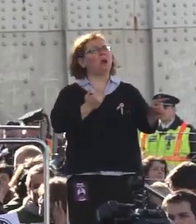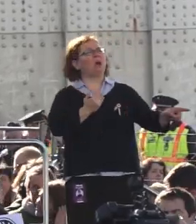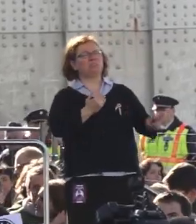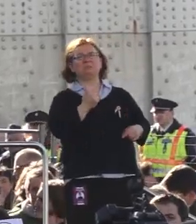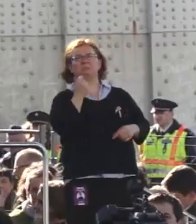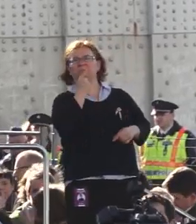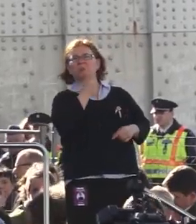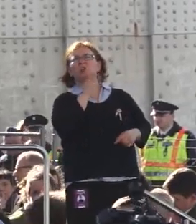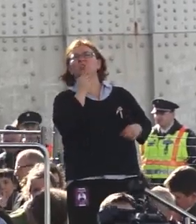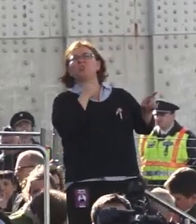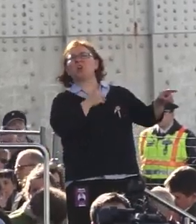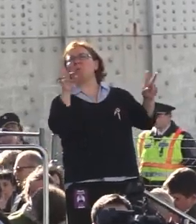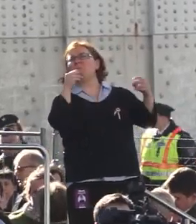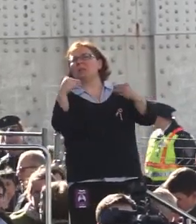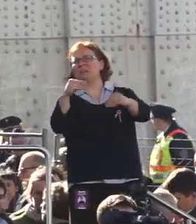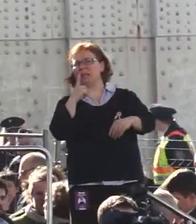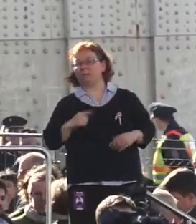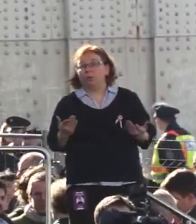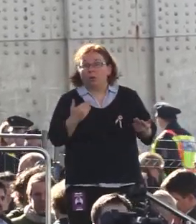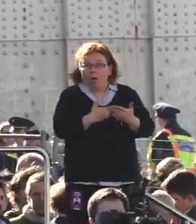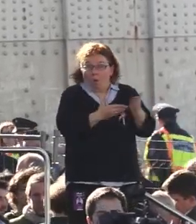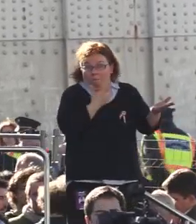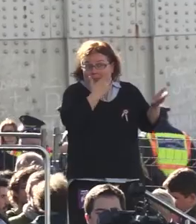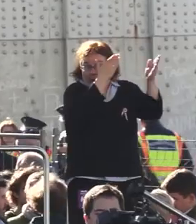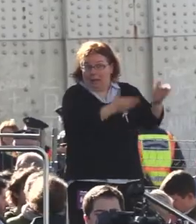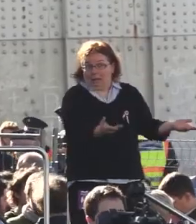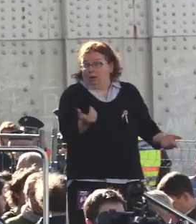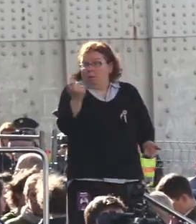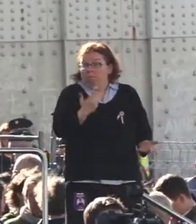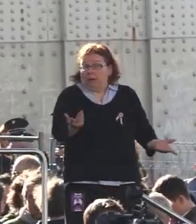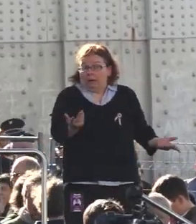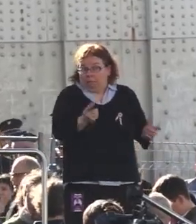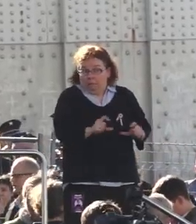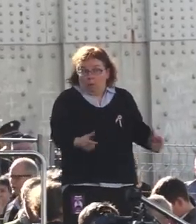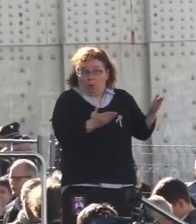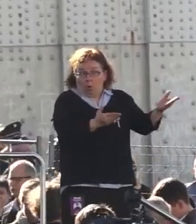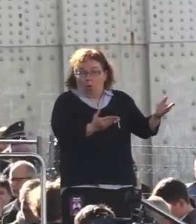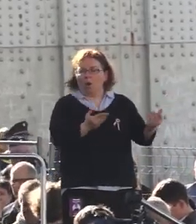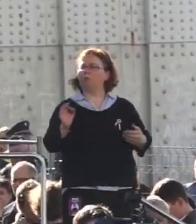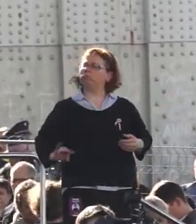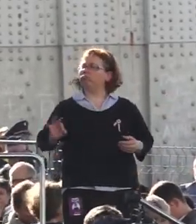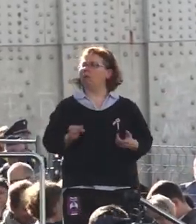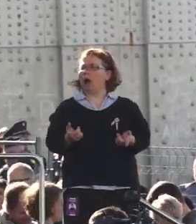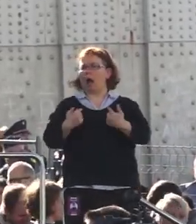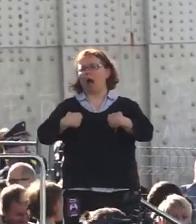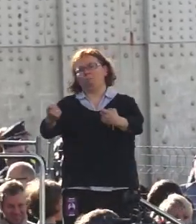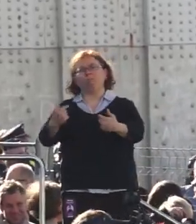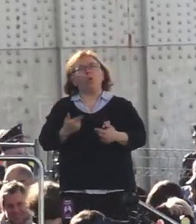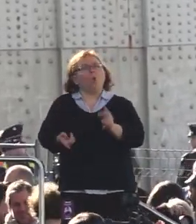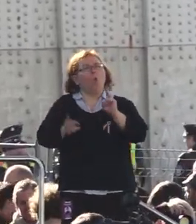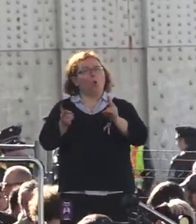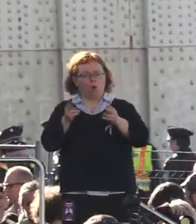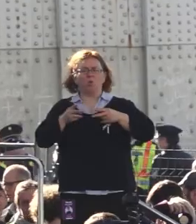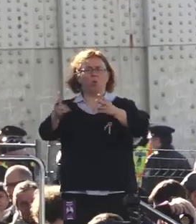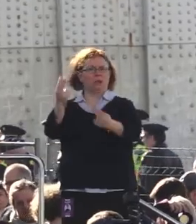zsidótól ítéztem, de mit csináljak, hogyha ő a példaképem? Csibészt az utca nevert belőlem a